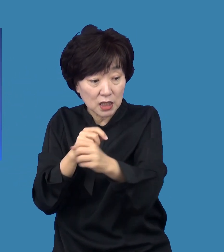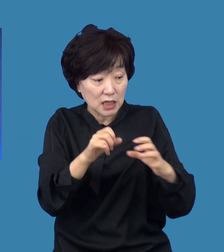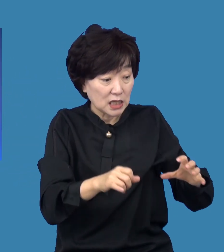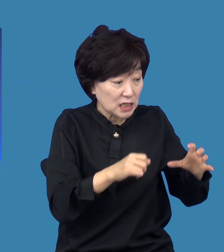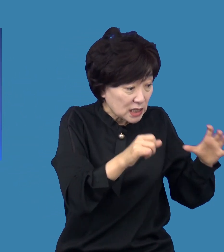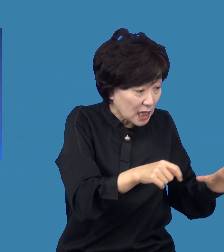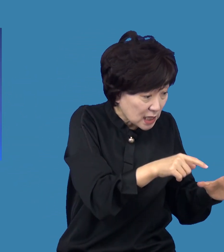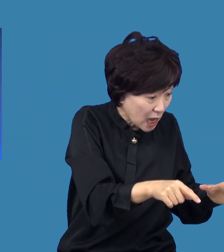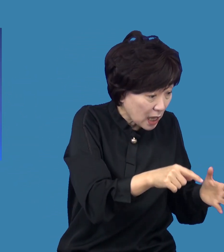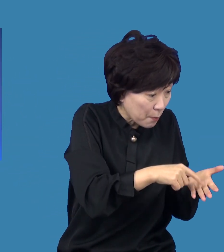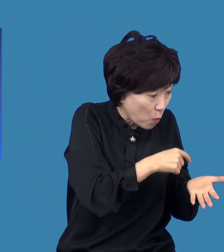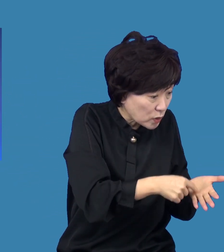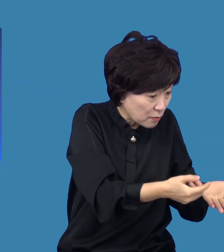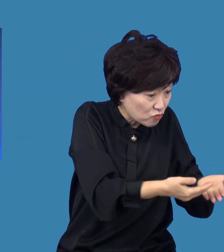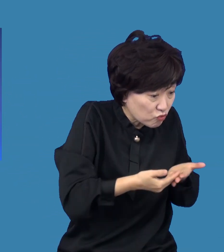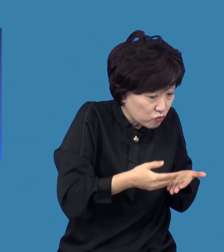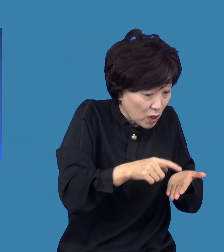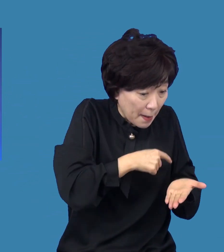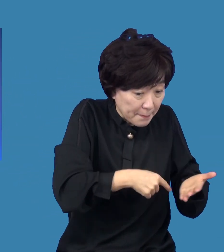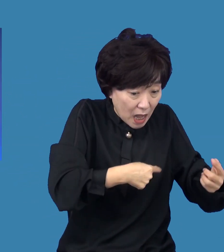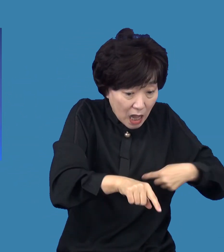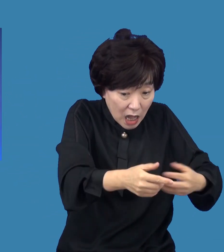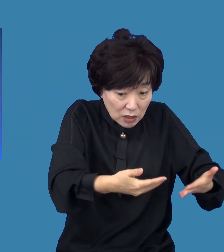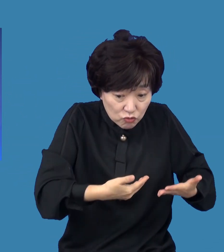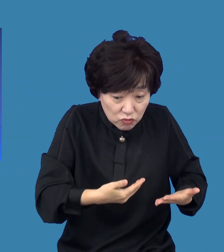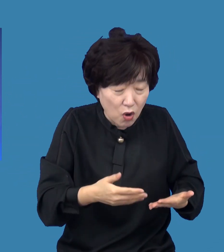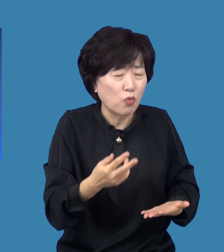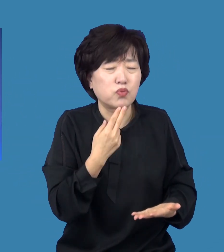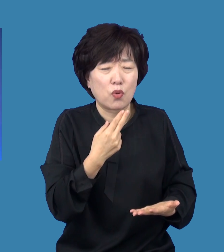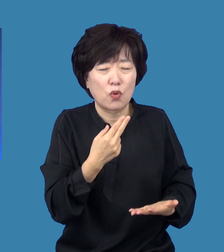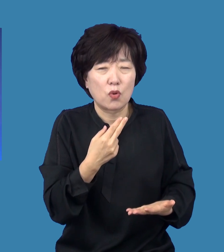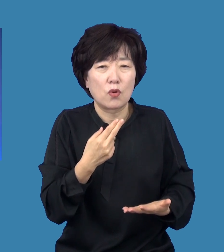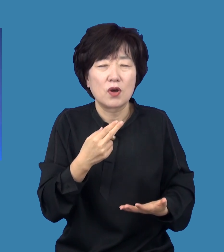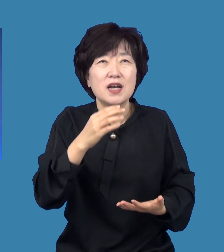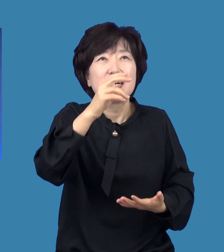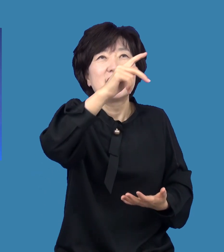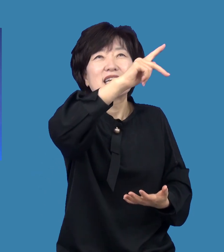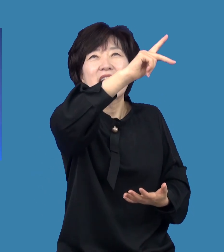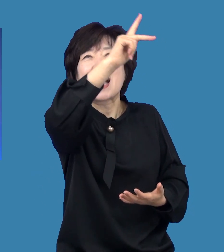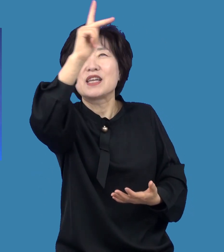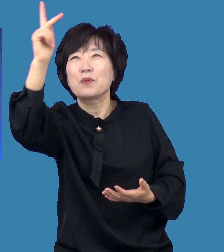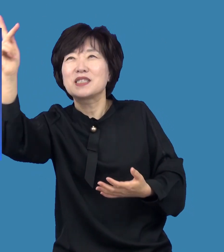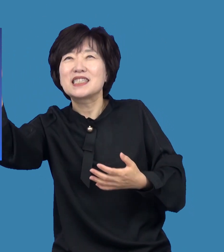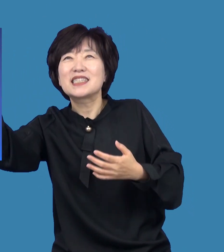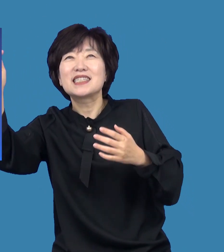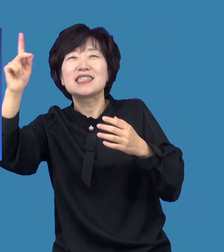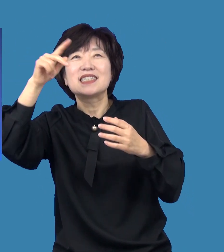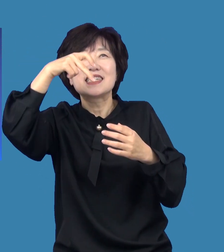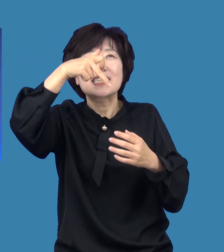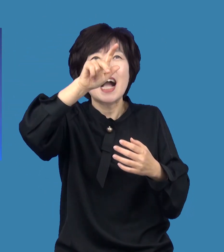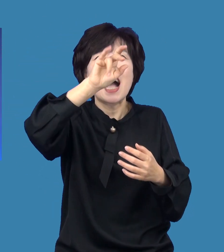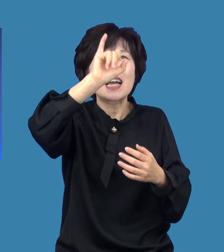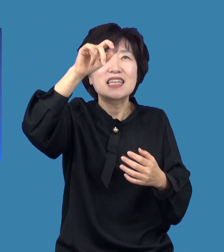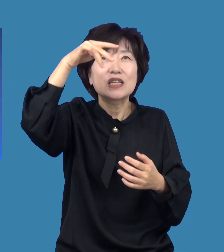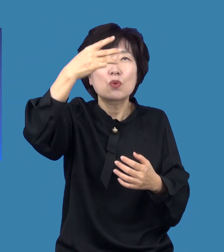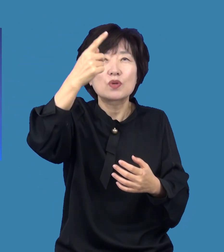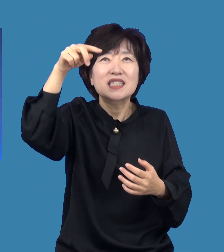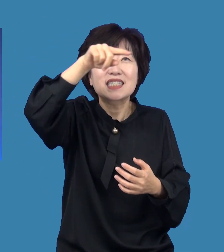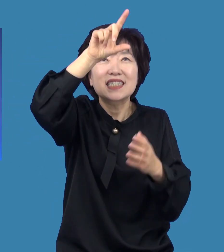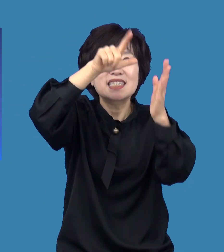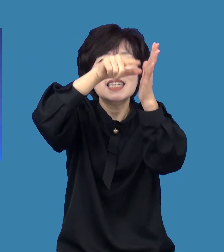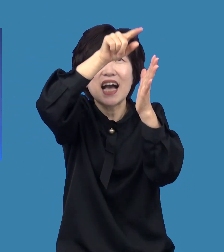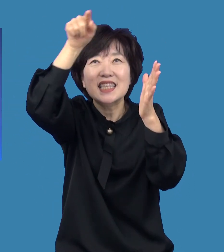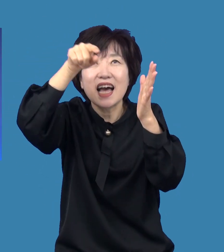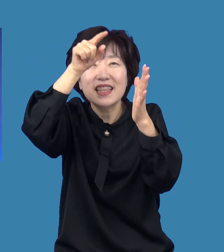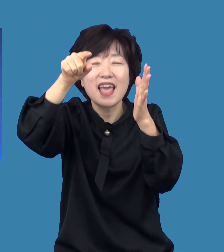보답이 주어지는 것이 아니라 카이로스의 시공간 안에 보상이 주어진다는 거예요. 썩지도 않고 좀먹지도